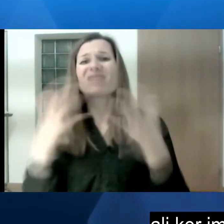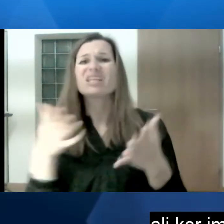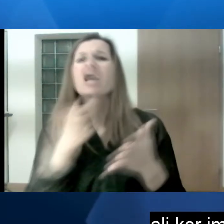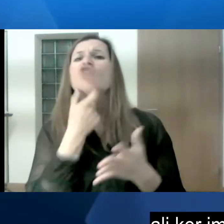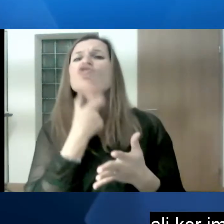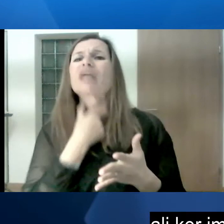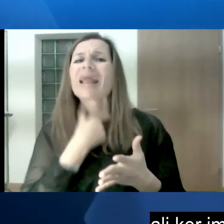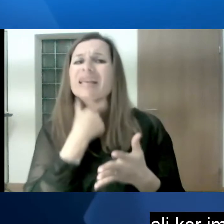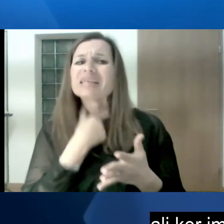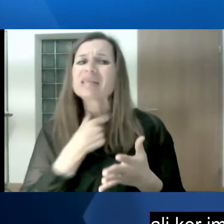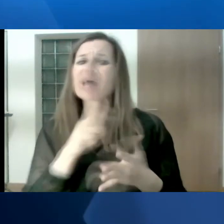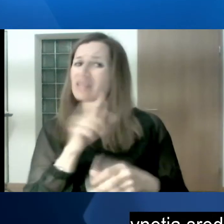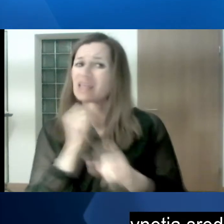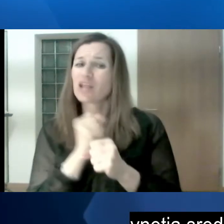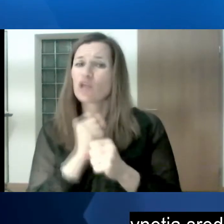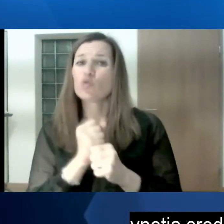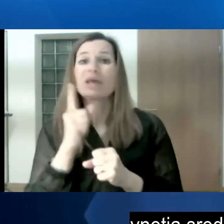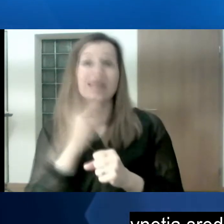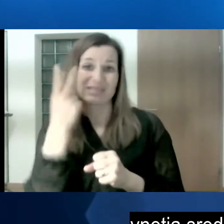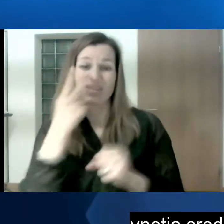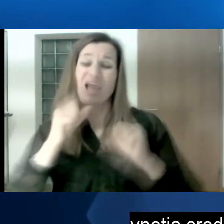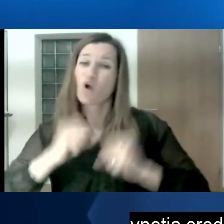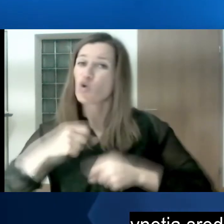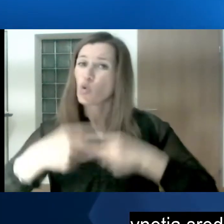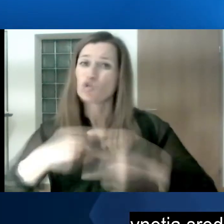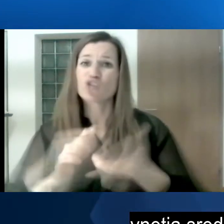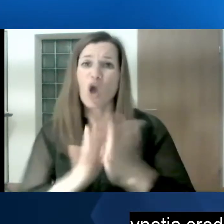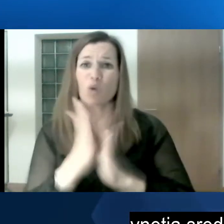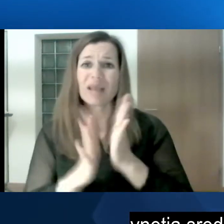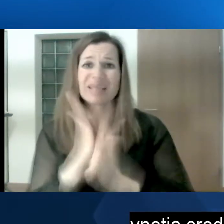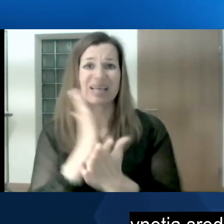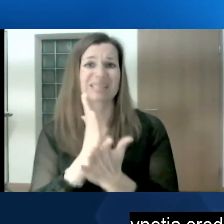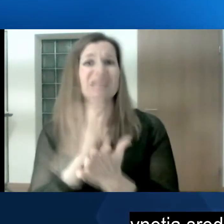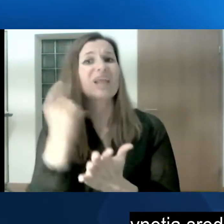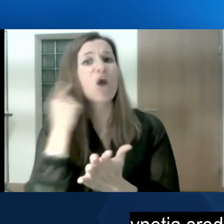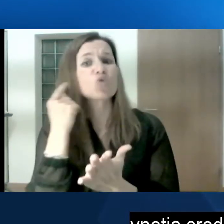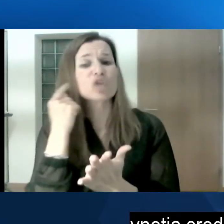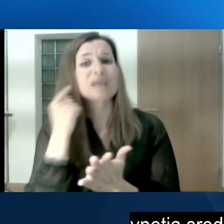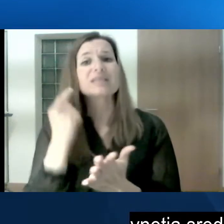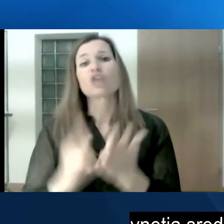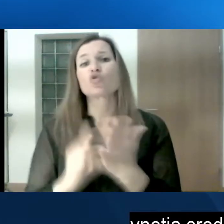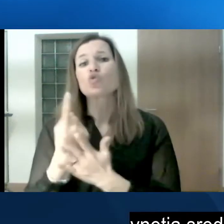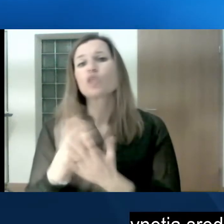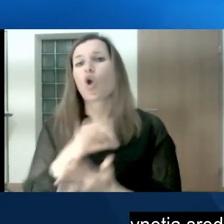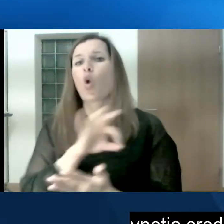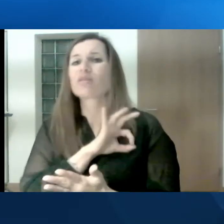deluje. In pa seveda kronična vnetja srednjega ušesa, kjer pride do odmrtja, odgnitja